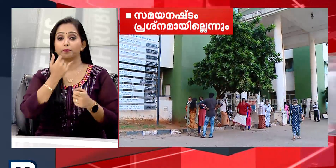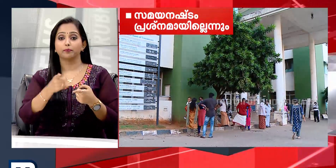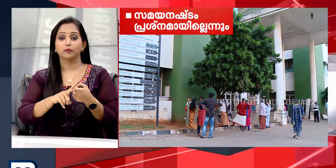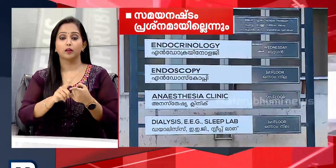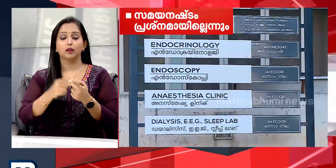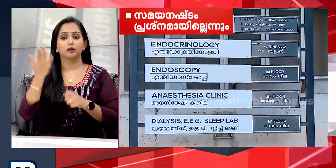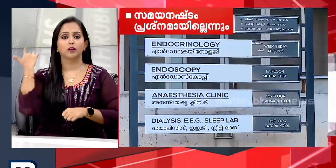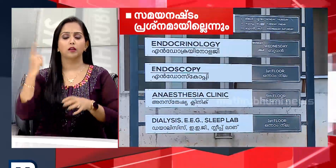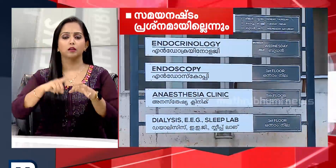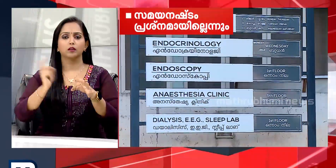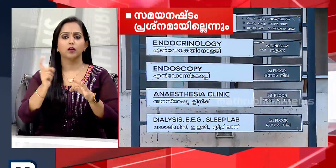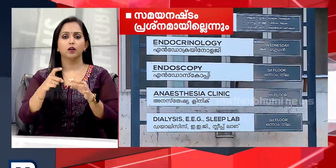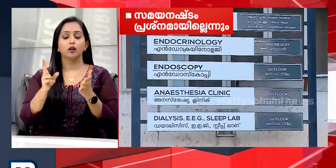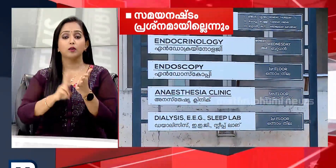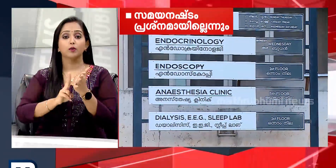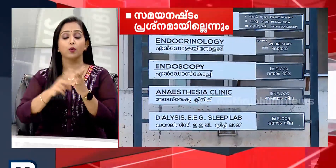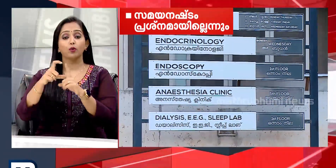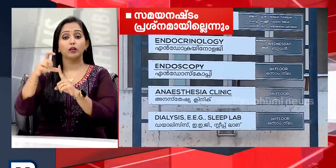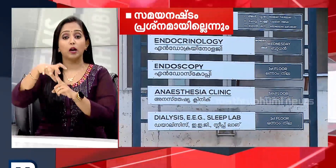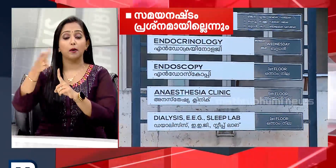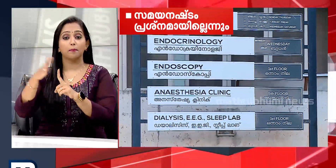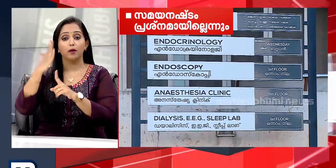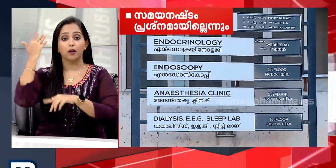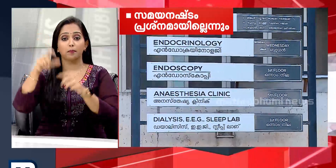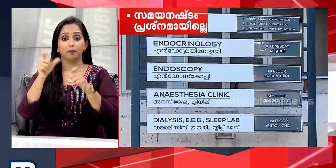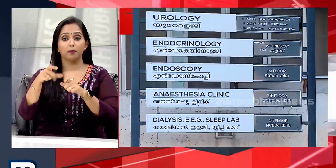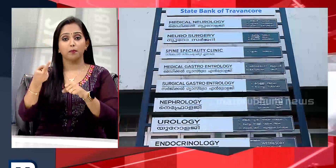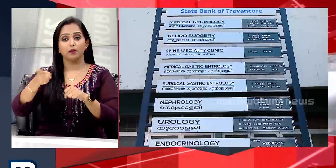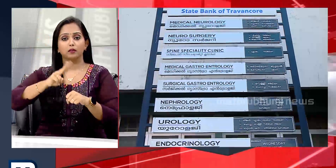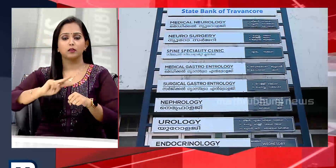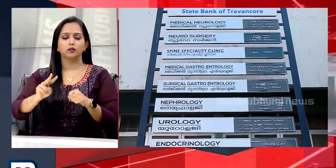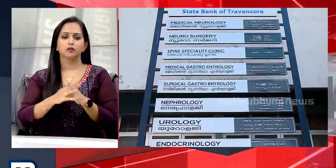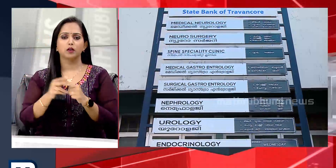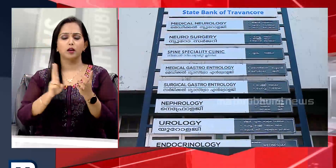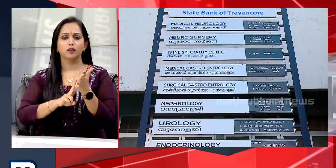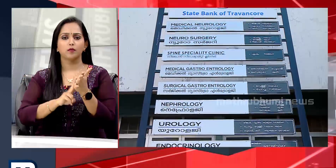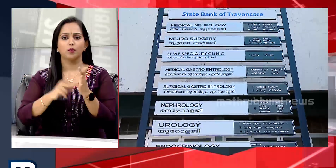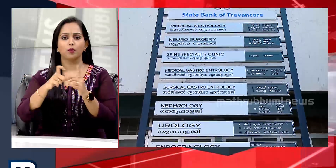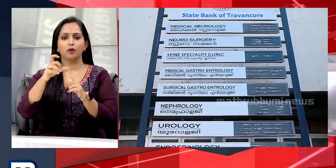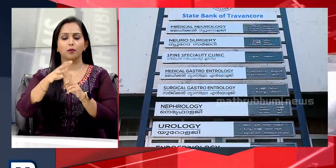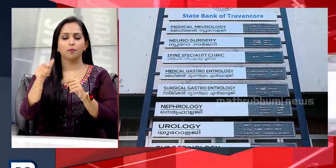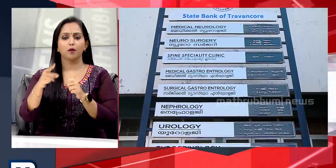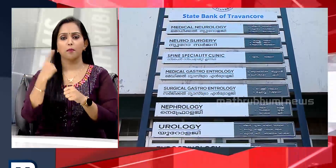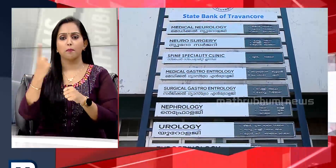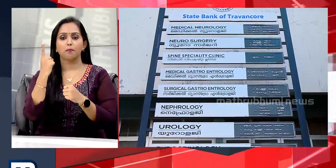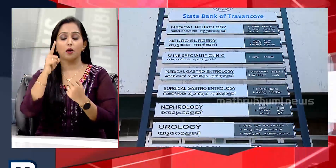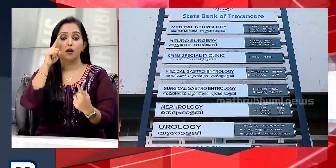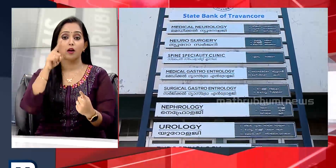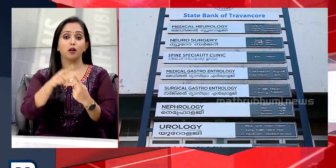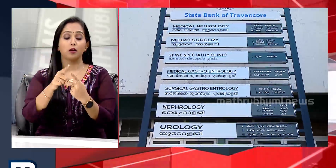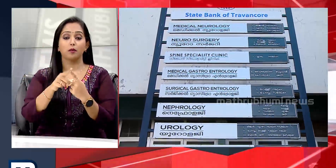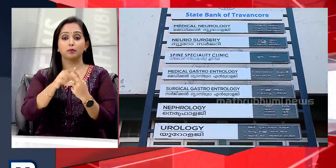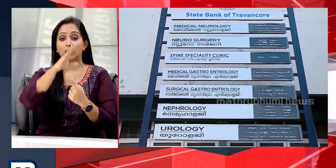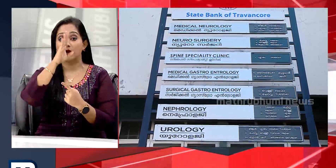അന്ന് സസ്പെൻഡ് ചെയ്ത യൂറോളജി നെഫ്രോളജി വകുപ്പ് മേധാവിമാരെ സർവീസിൽ തിരിച്ചെടുത്ത് നെഫ്രോളജി വിഭാഗം മേധാവിക്കെതിരെ മാത്രം അച്ചടക്ക